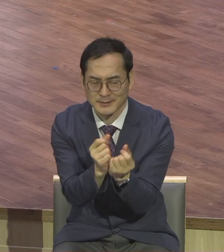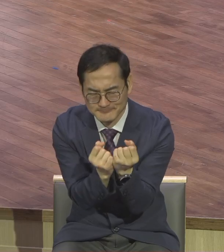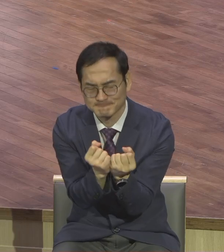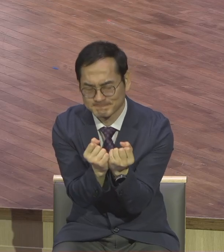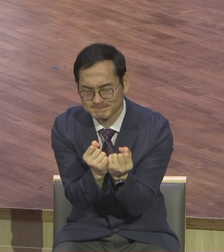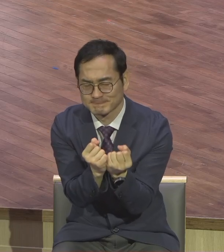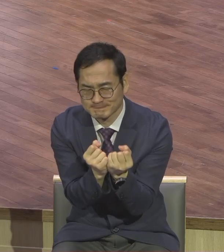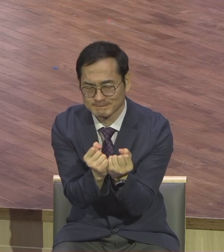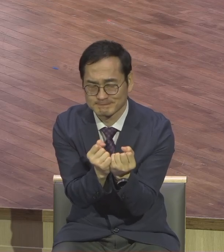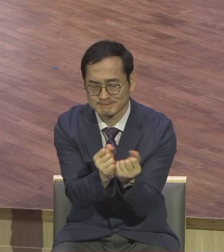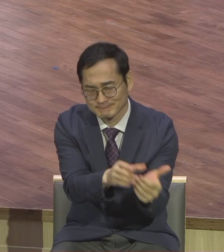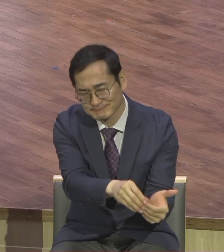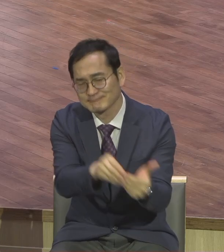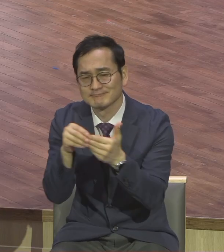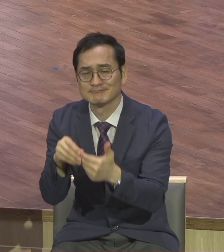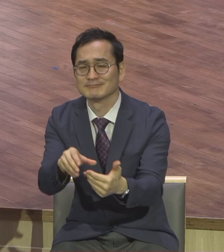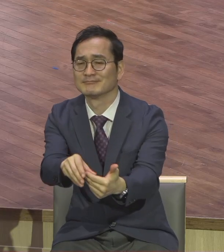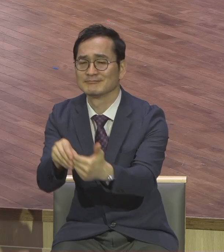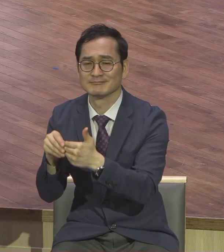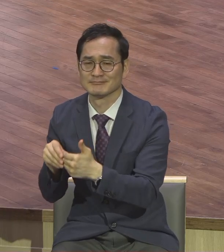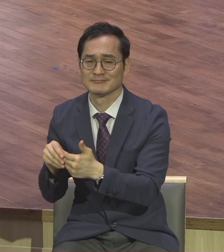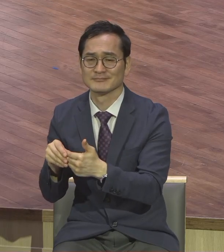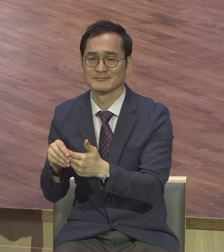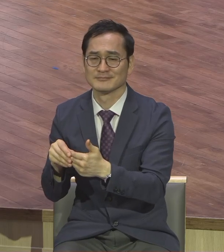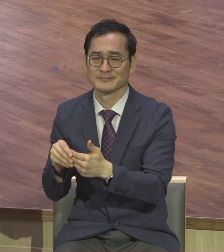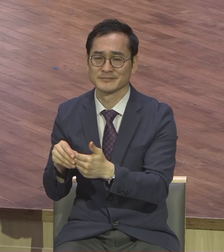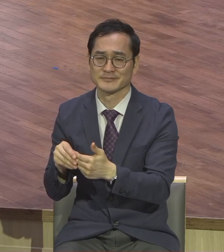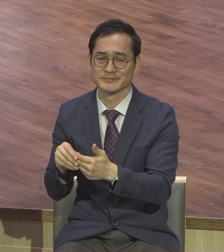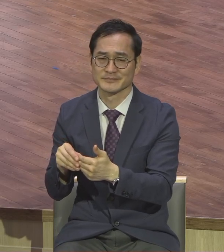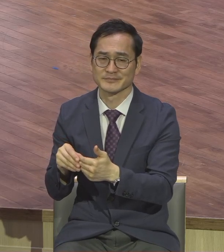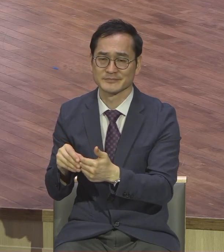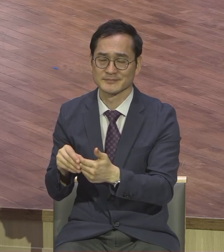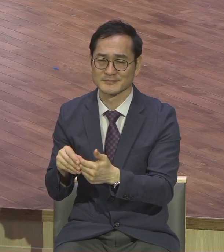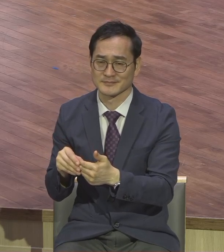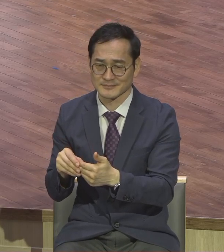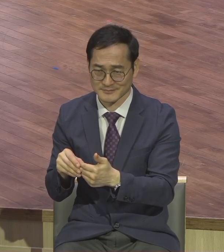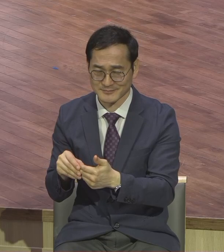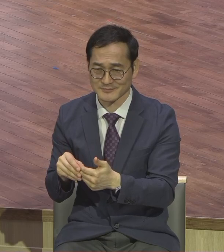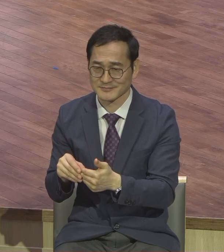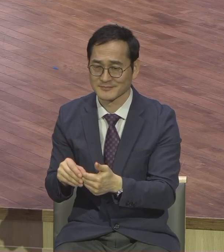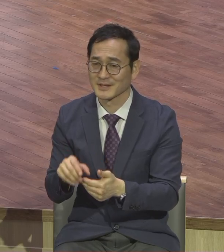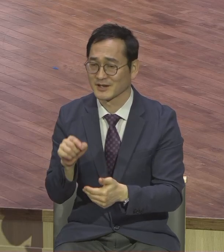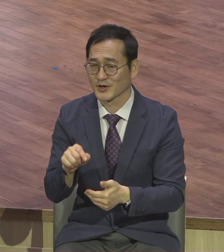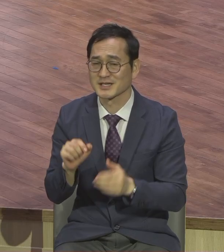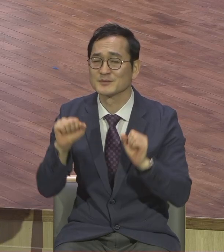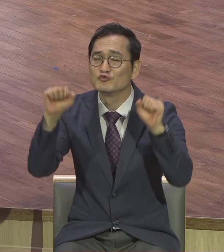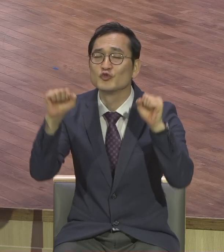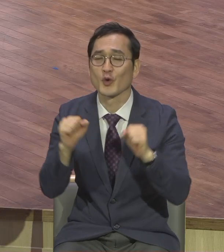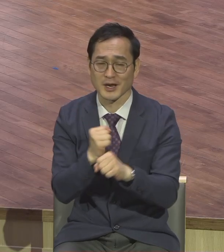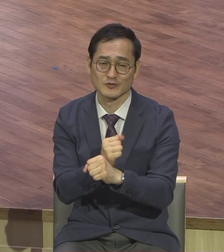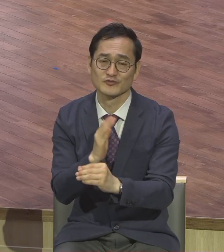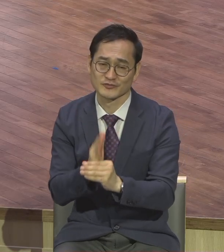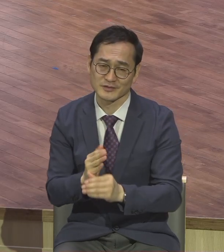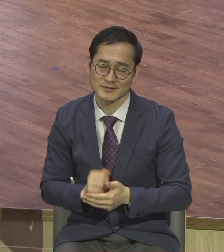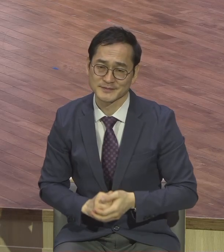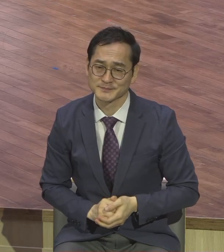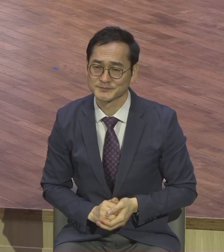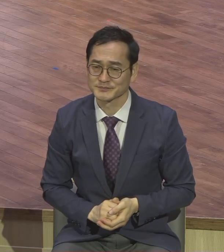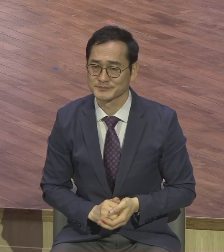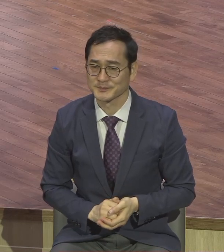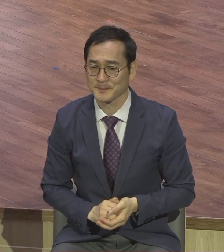위해서 여러분이 복음의 열정 가지고 도전해라. 그게 주님의 심장이거든요.